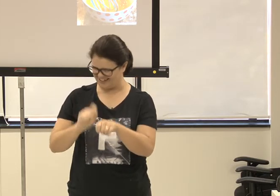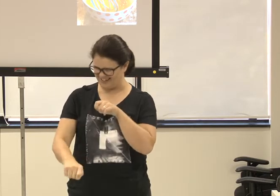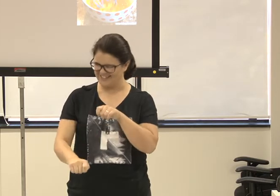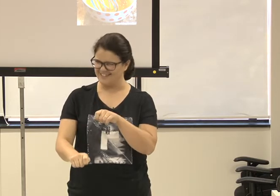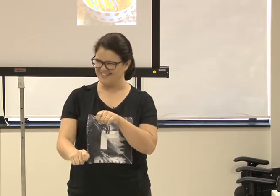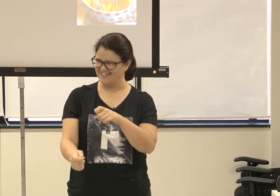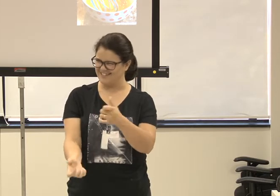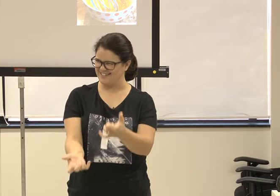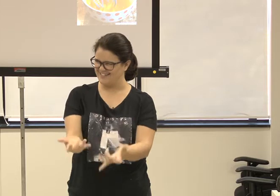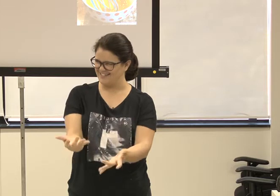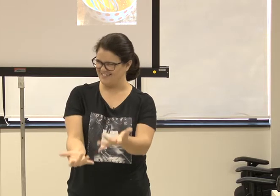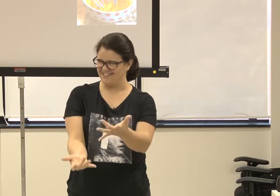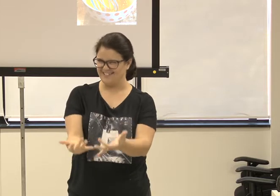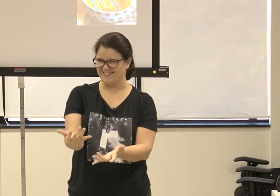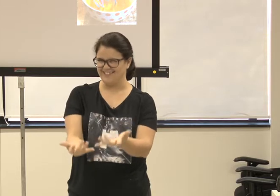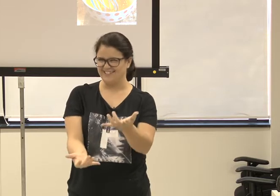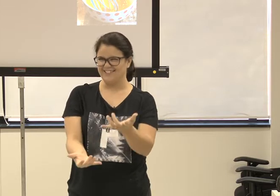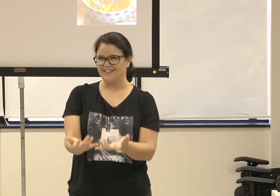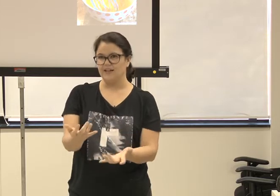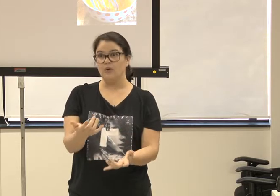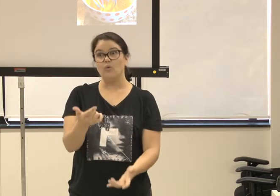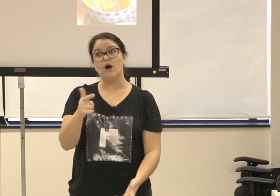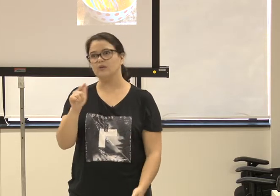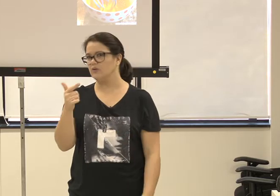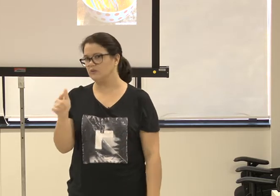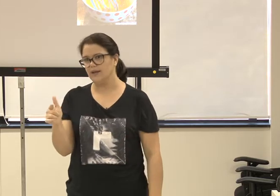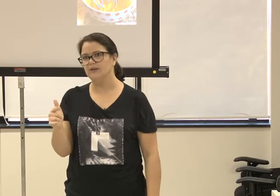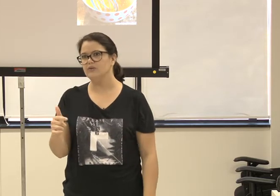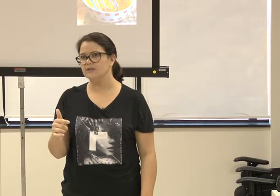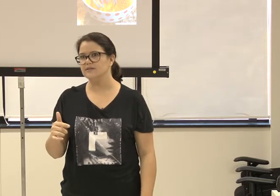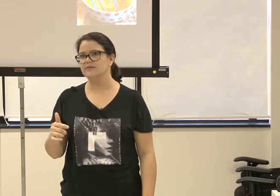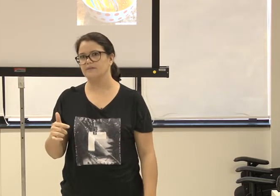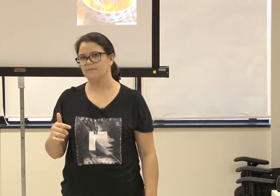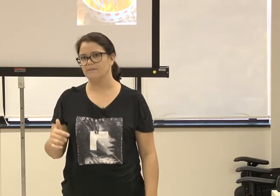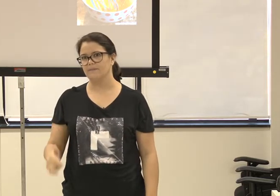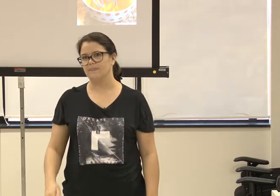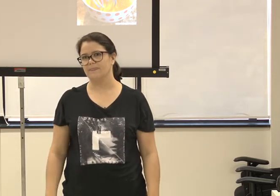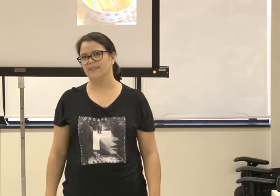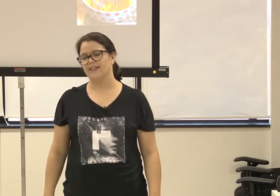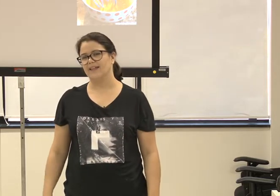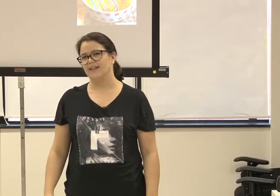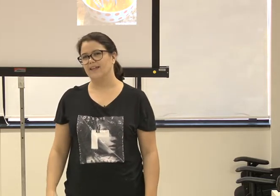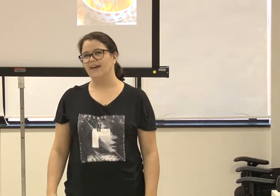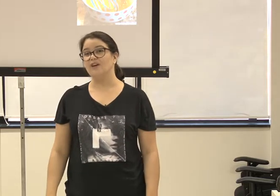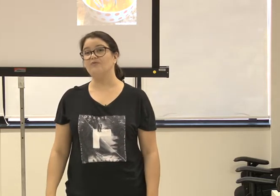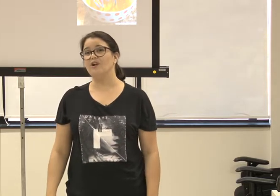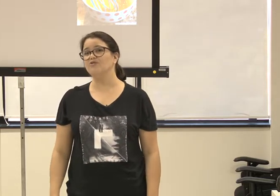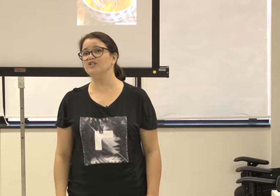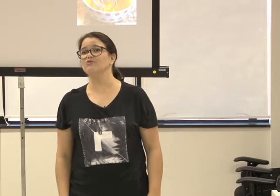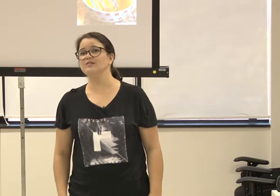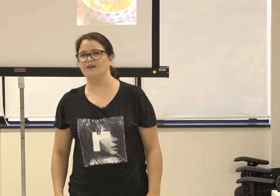Parece. Quando falta a luz, minha filha. Quando não tem Lá em casa luz. tem uma caixa por conta disso. E fogão de indução?